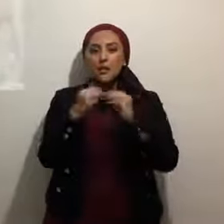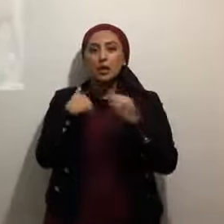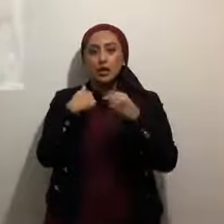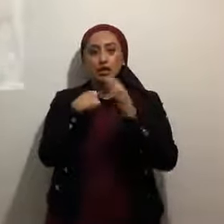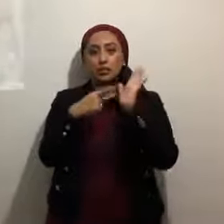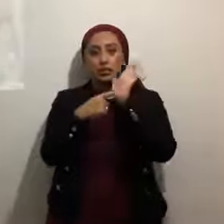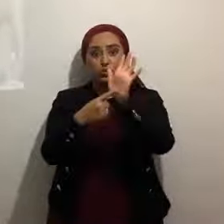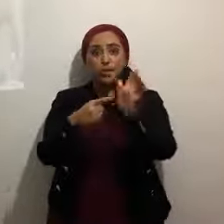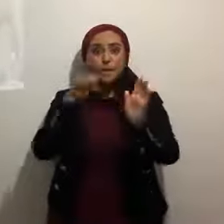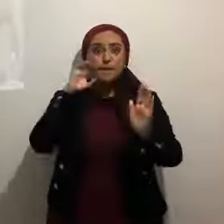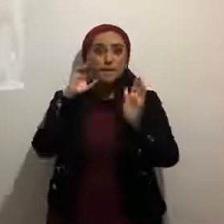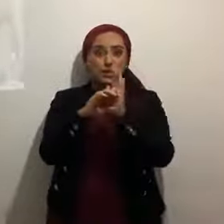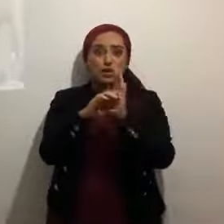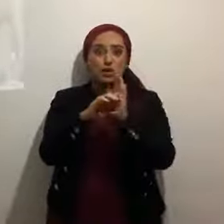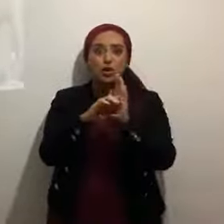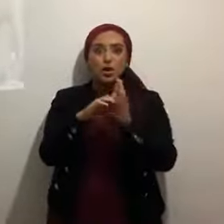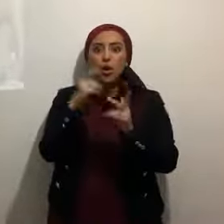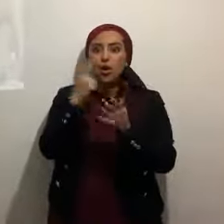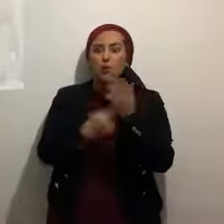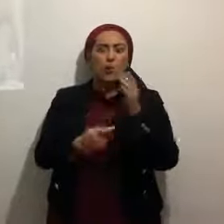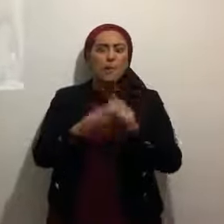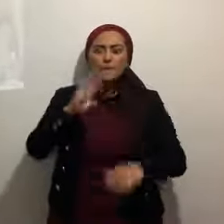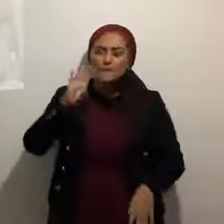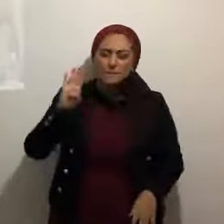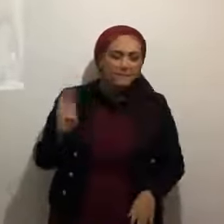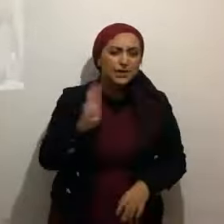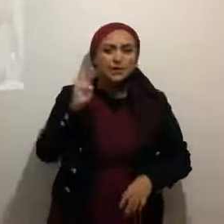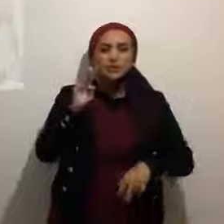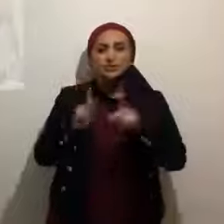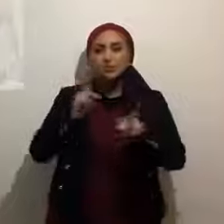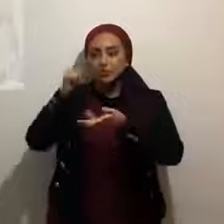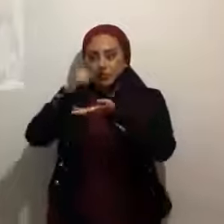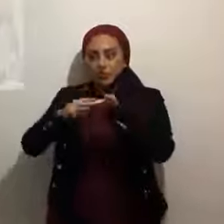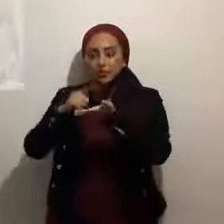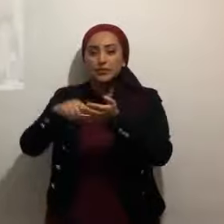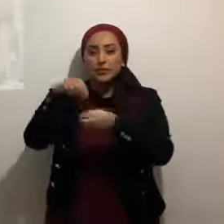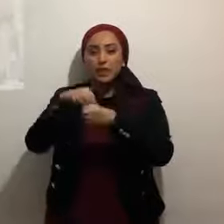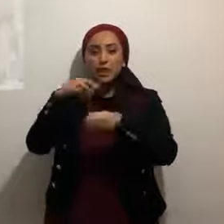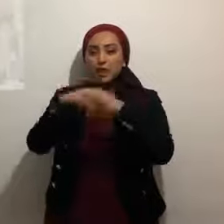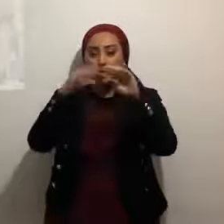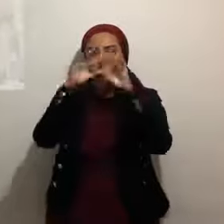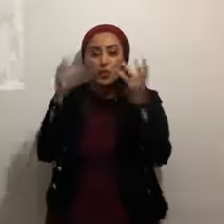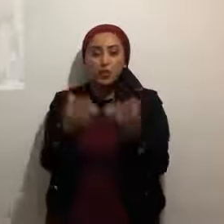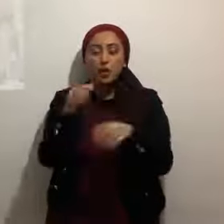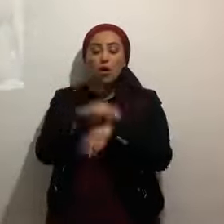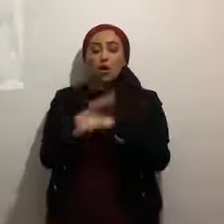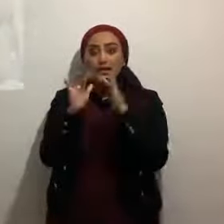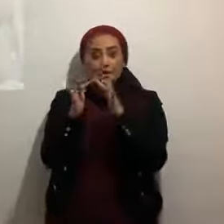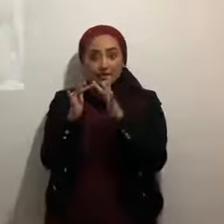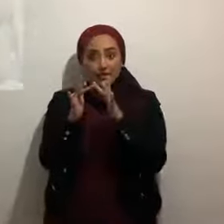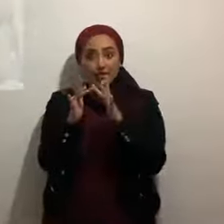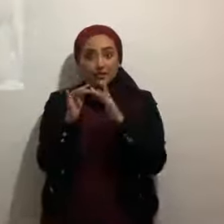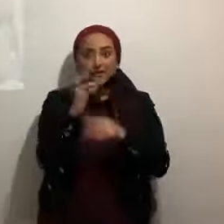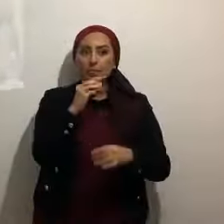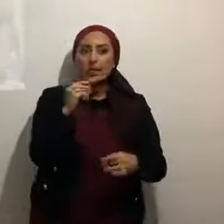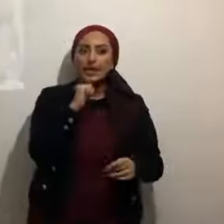lo que busca billones de gentes a nivel mundial en internet. Y no buscan